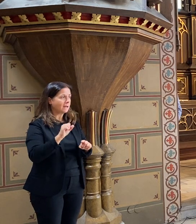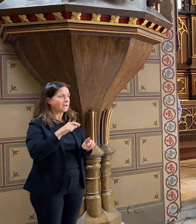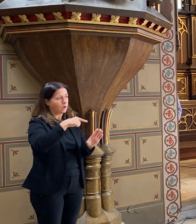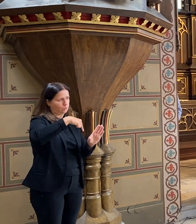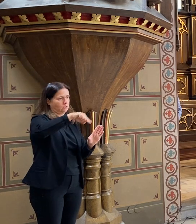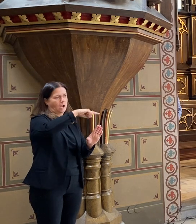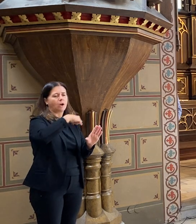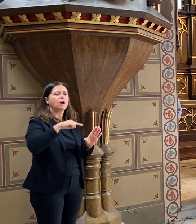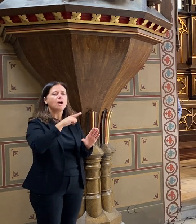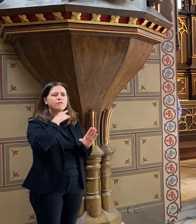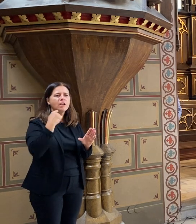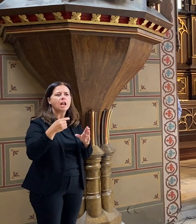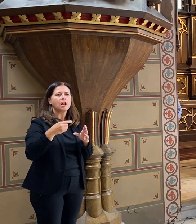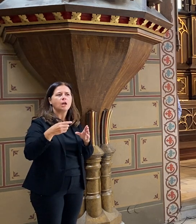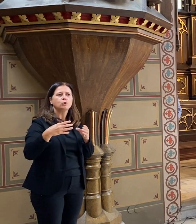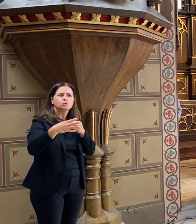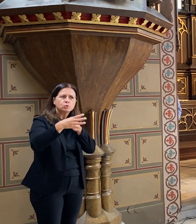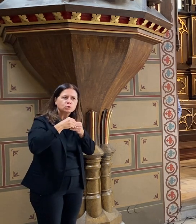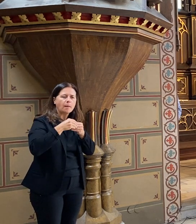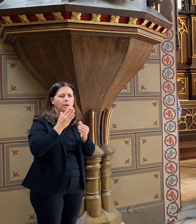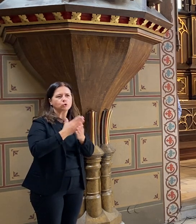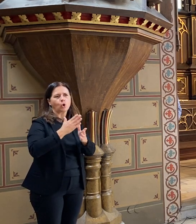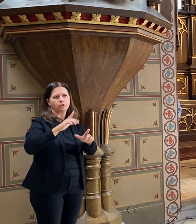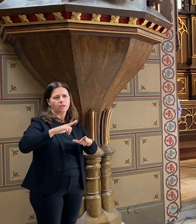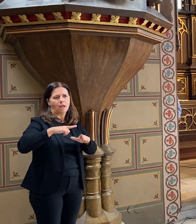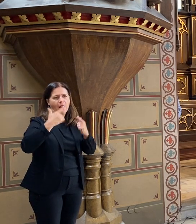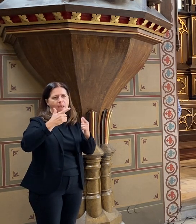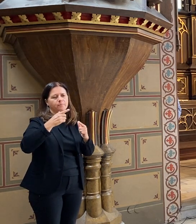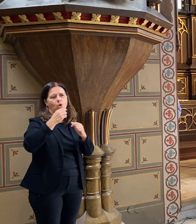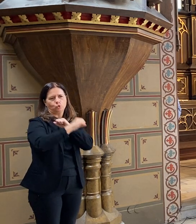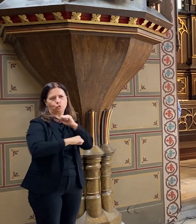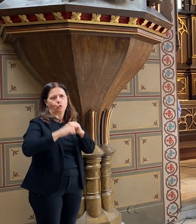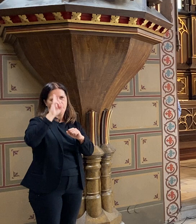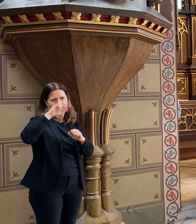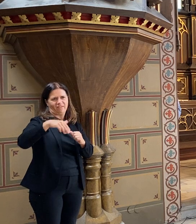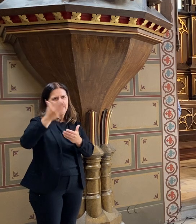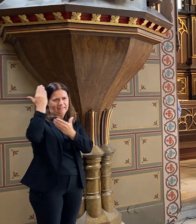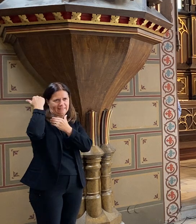schon vieles miteinander im Rahmen des Studiums in Wien erlebt.